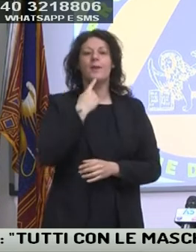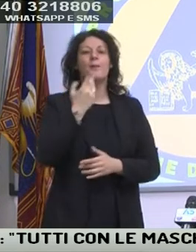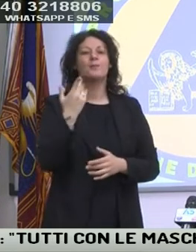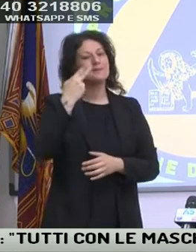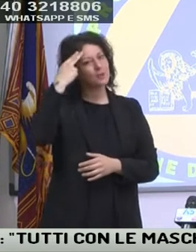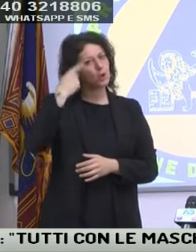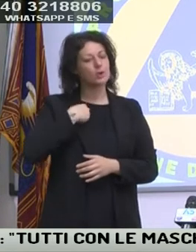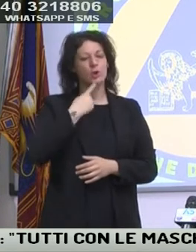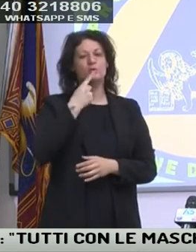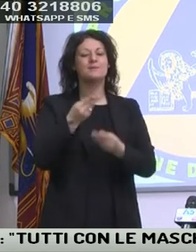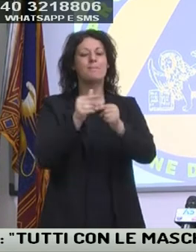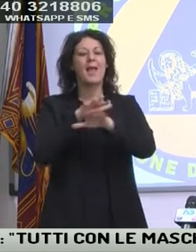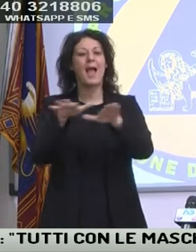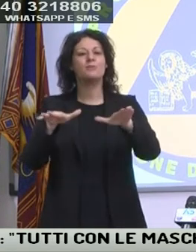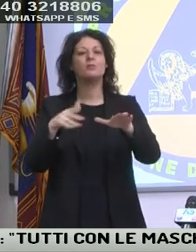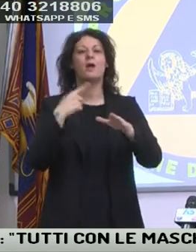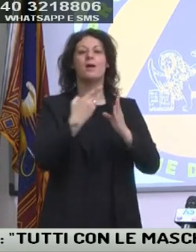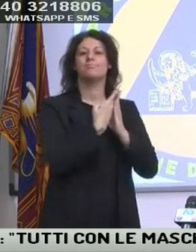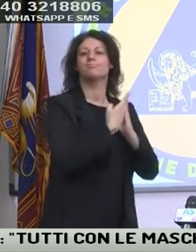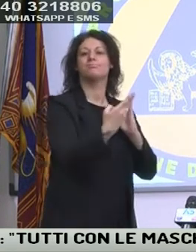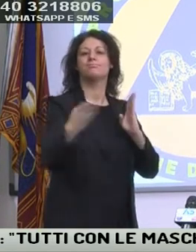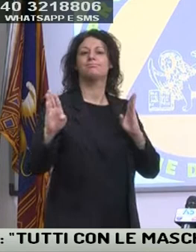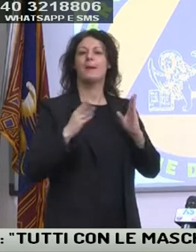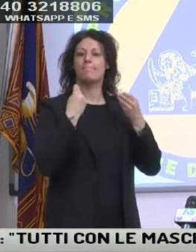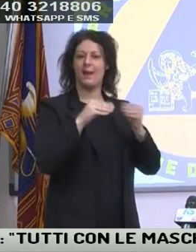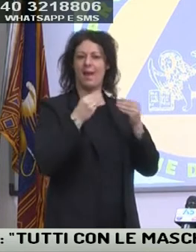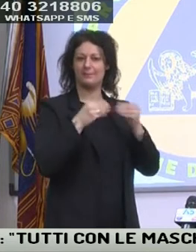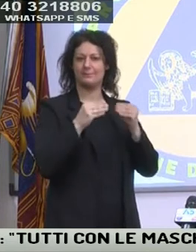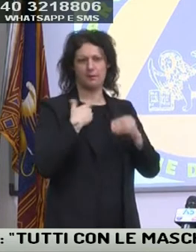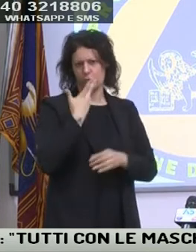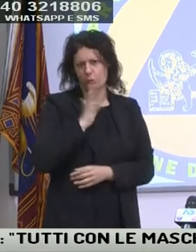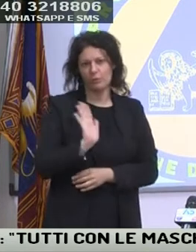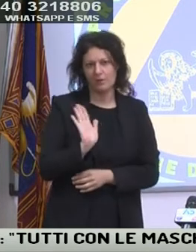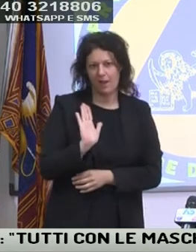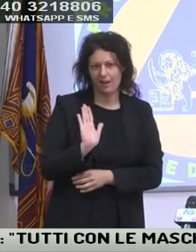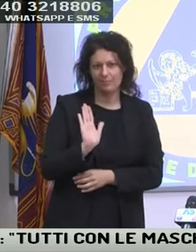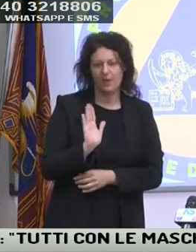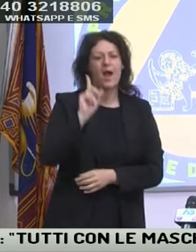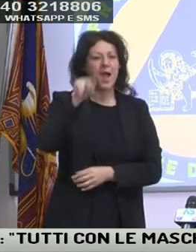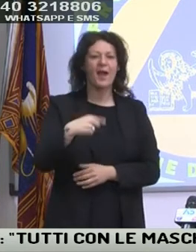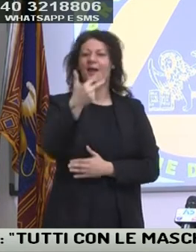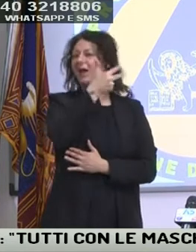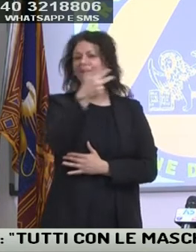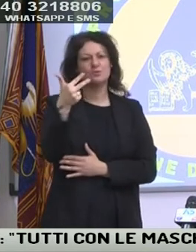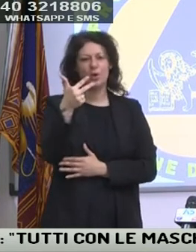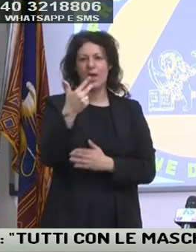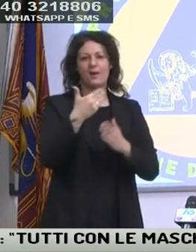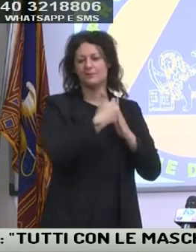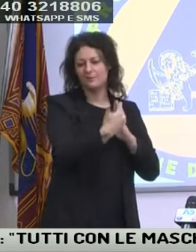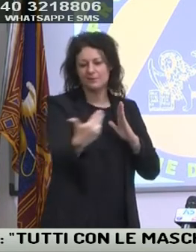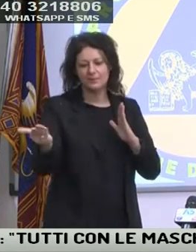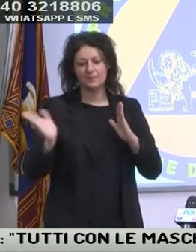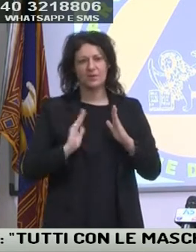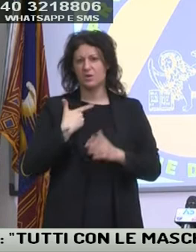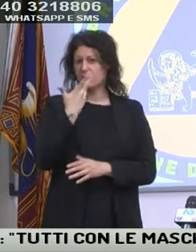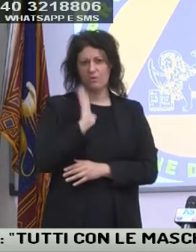vogliamo in spiaggia, questo è il tema, e neanche dentro nei ristoranti, cioè non ci sarà mai scritto nelle nostre linee guida